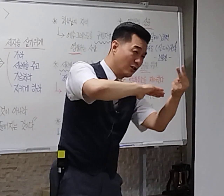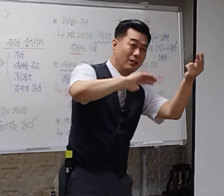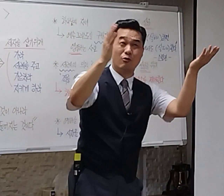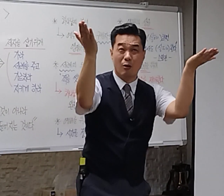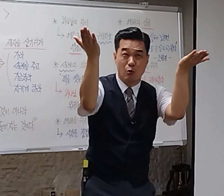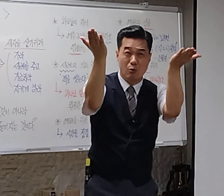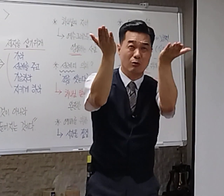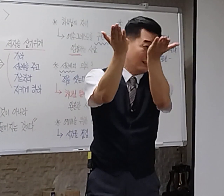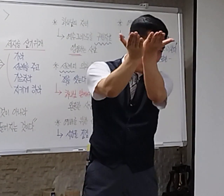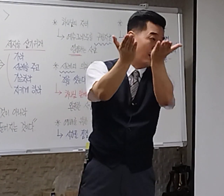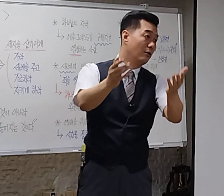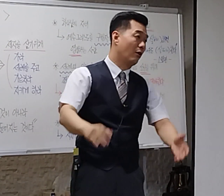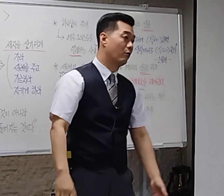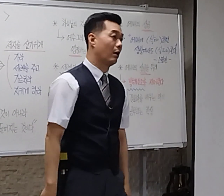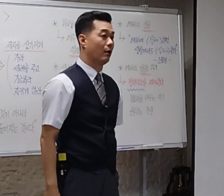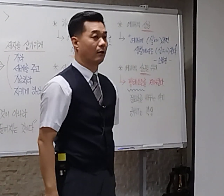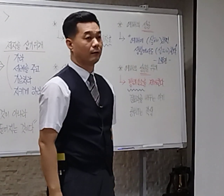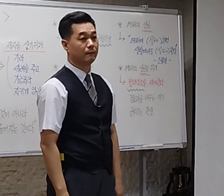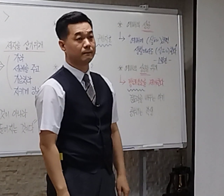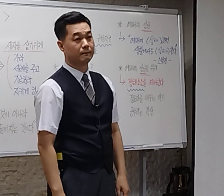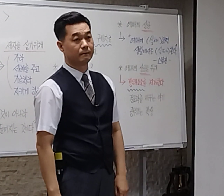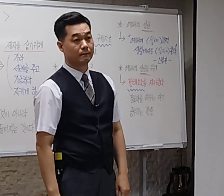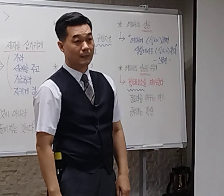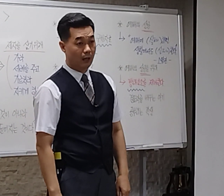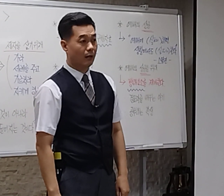비전이 되고 딱 맞는 거예요. 이렇게. 네?